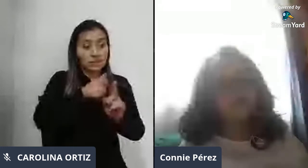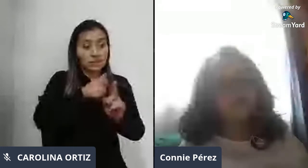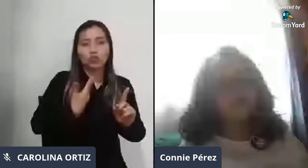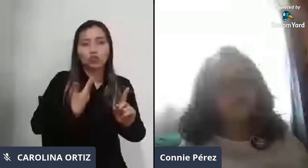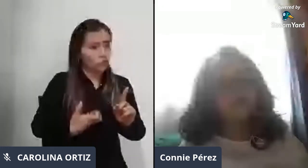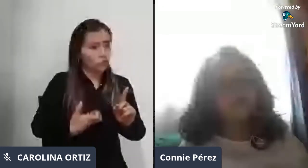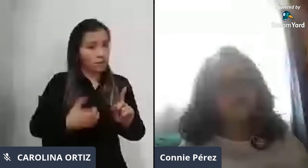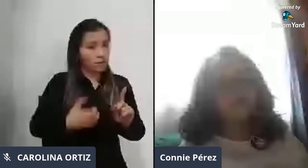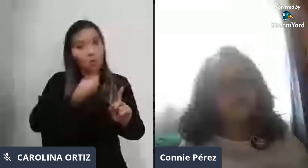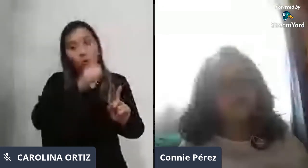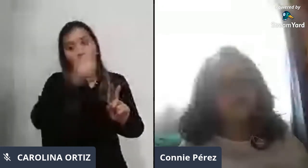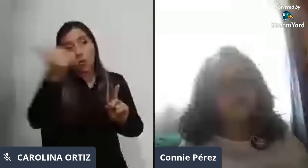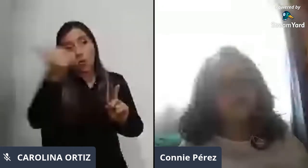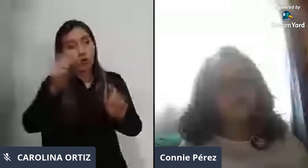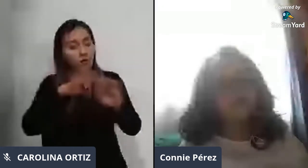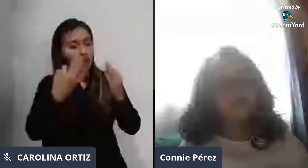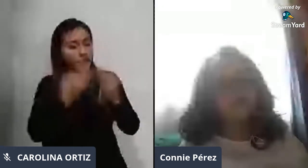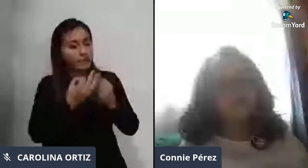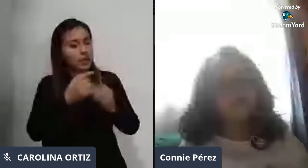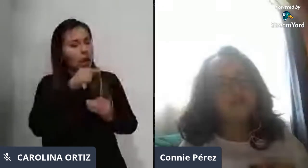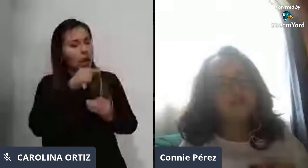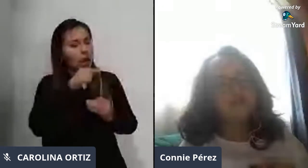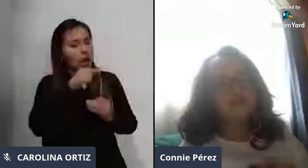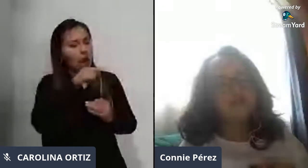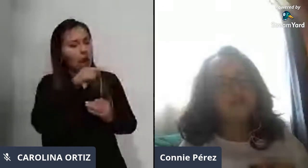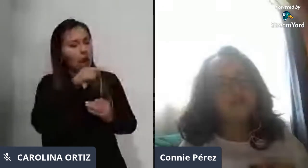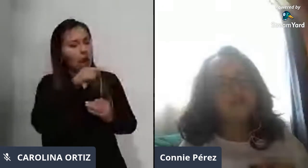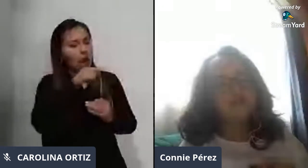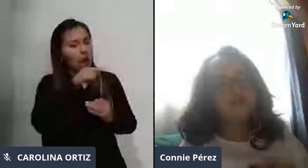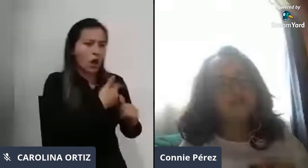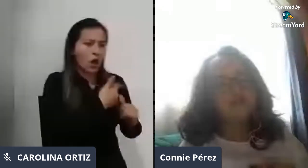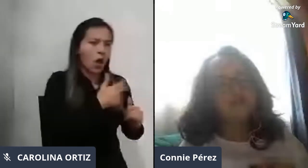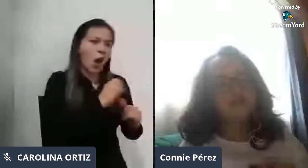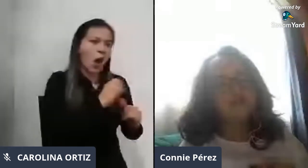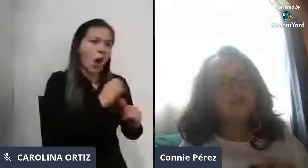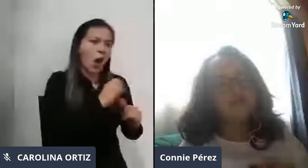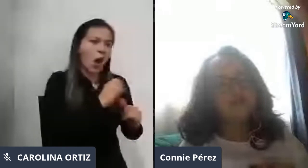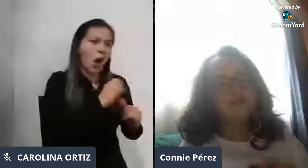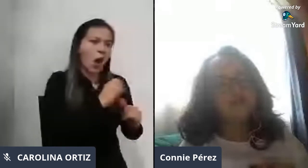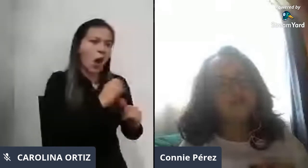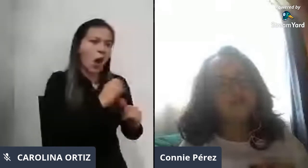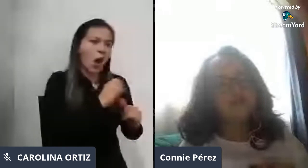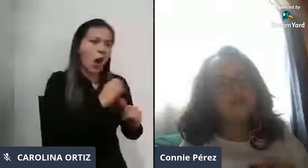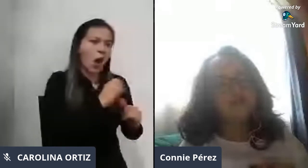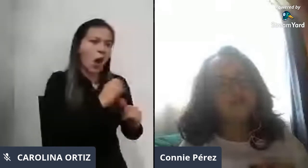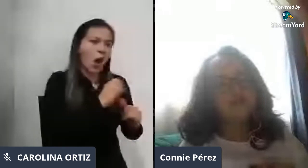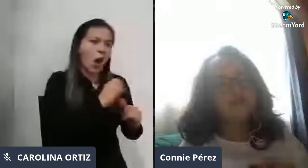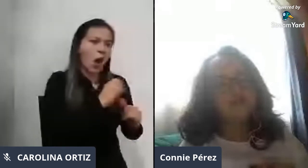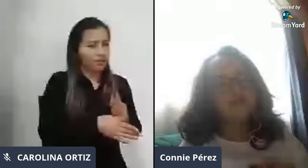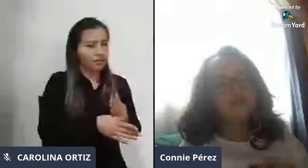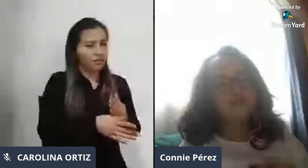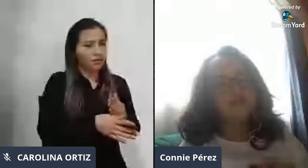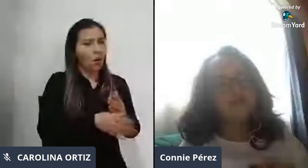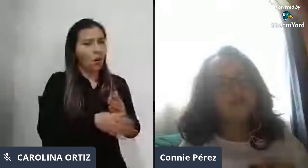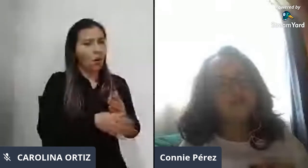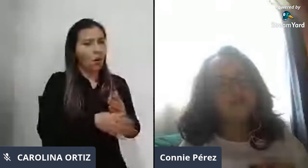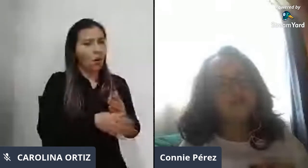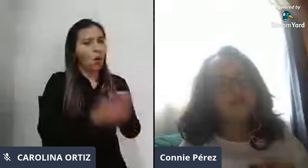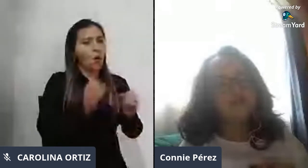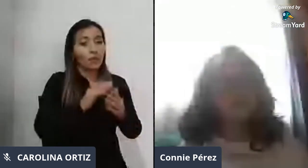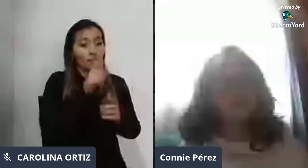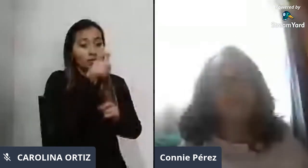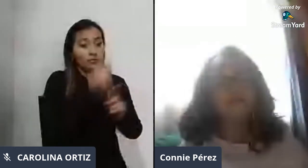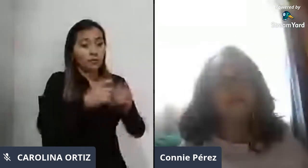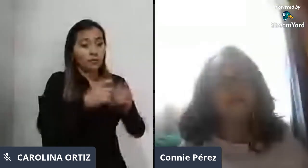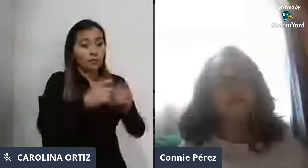ella, o cuando a la mujer con discapacidad se le oculta en una casa por el hecho de tener